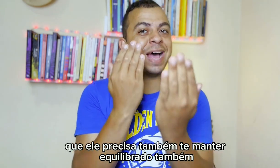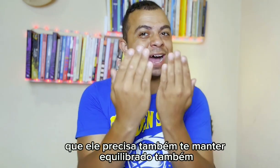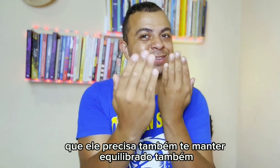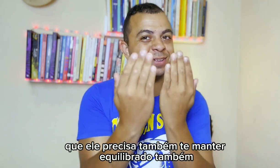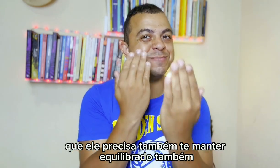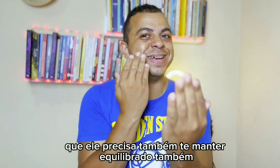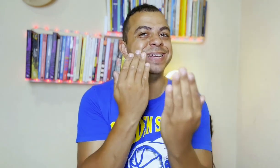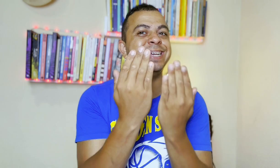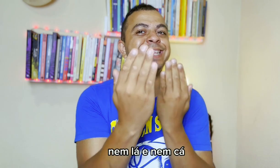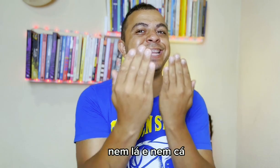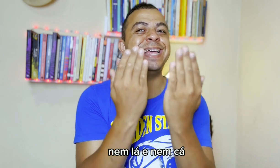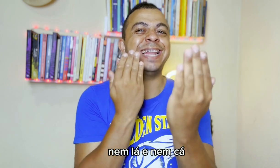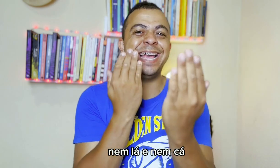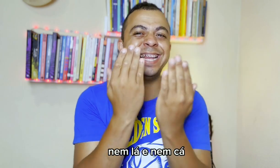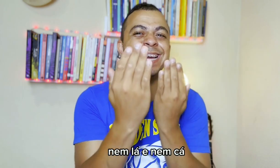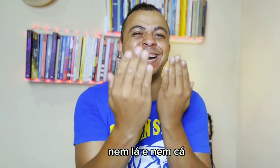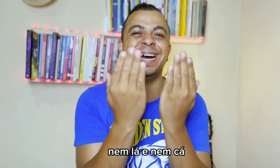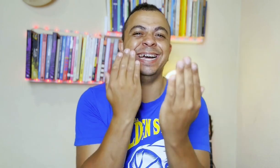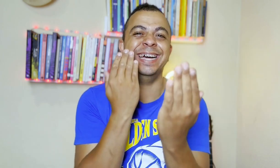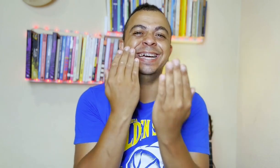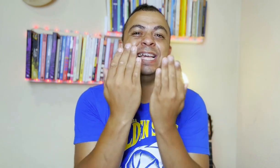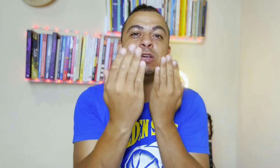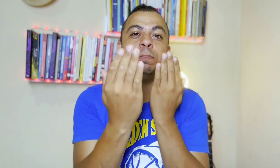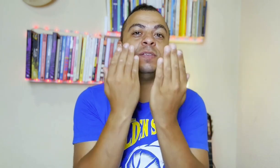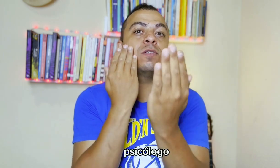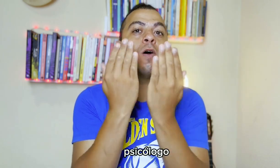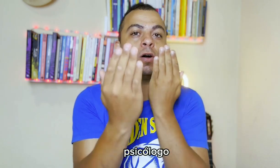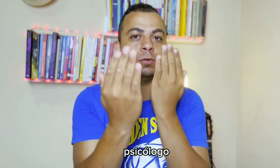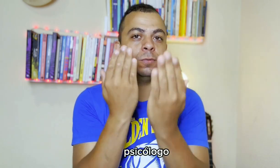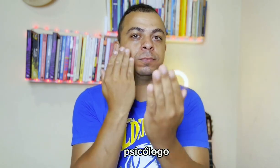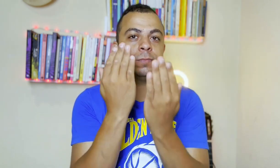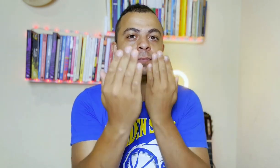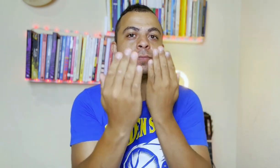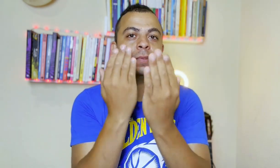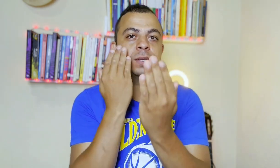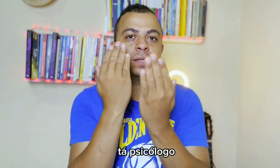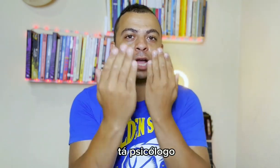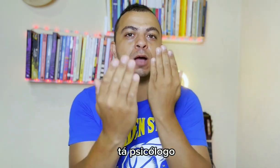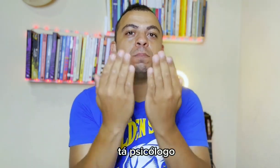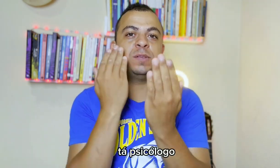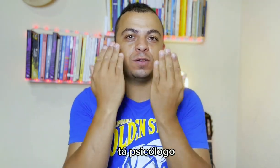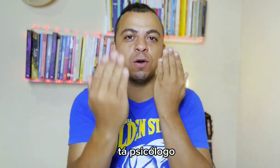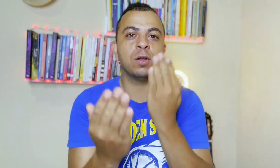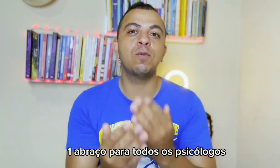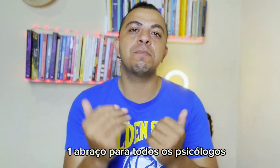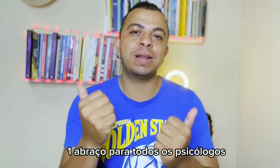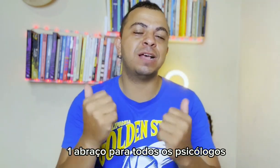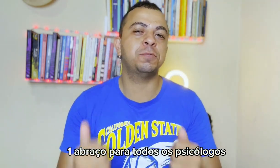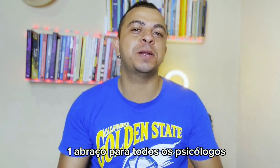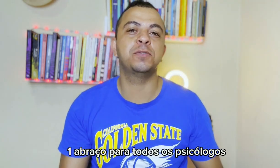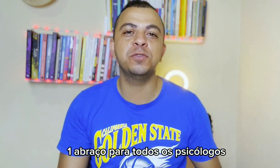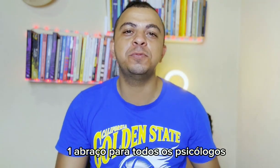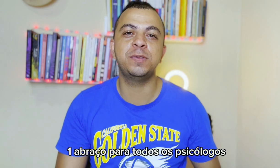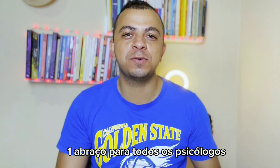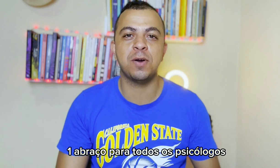equilibrado também. Nem lá e nem cá. Psicólogo. Tá? Psicólogo. Um abraço para todos os